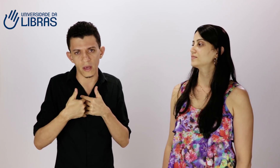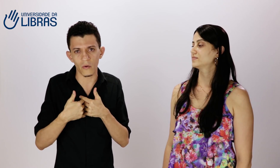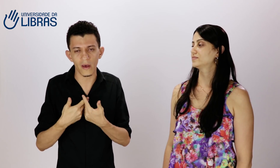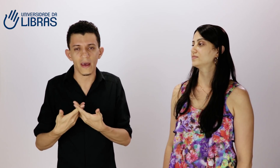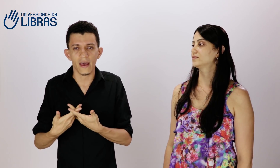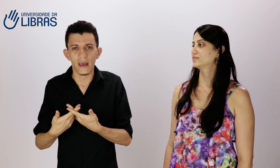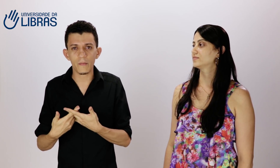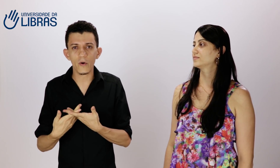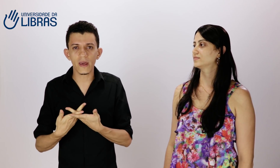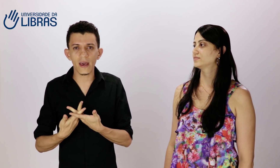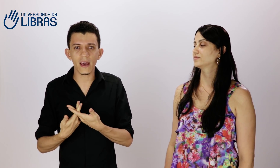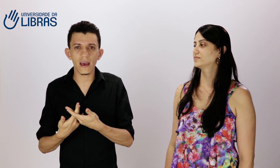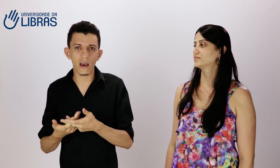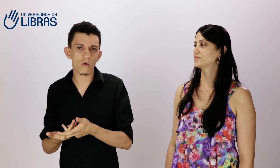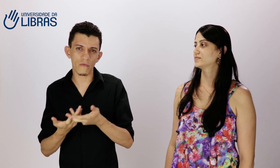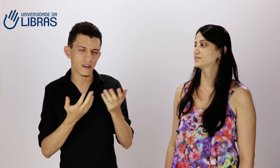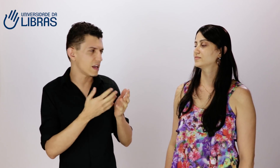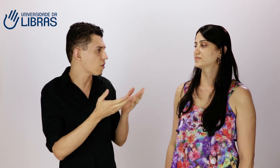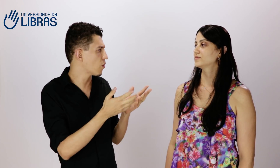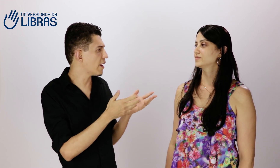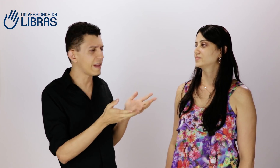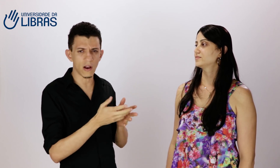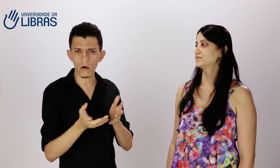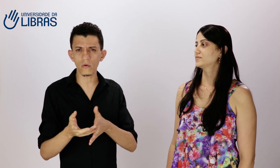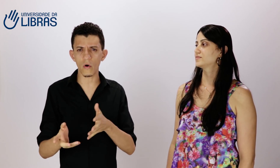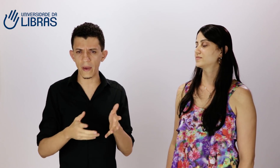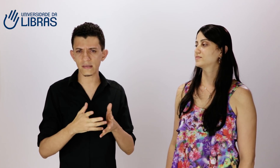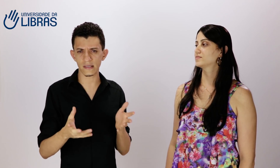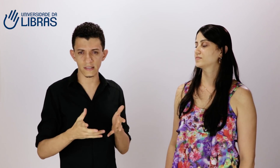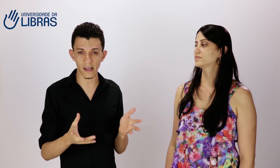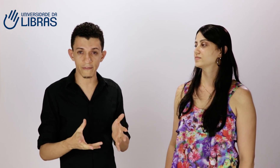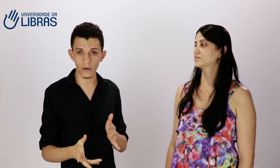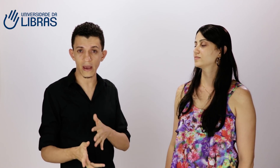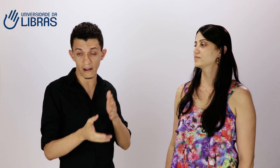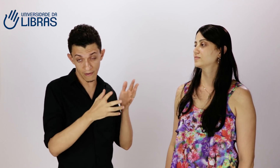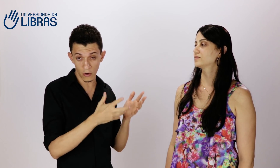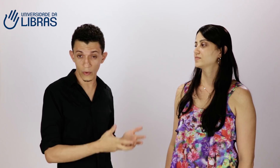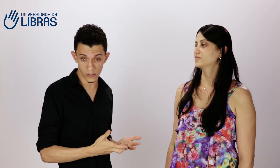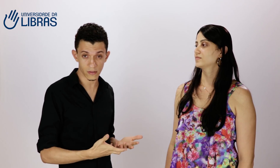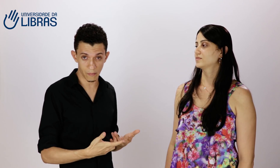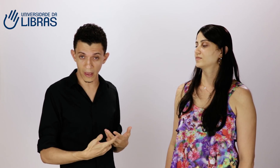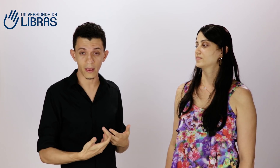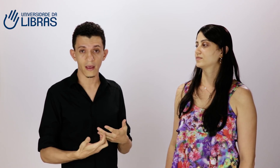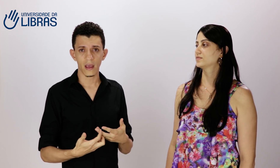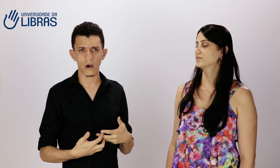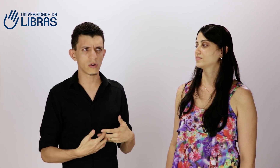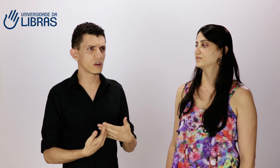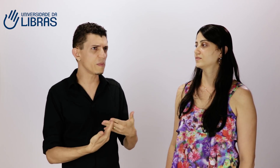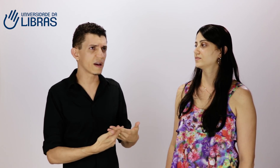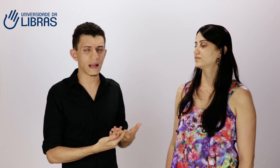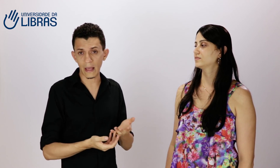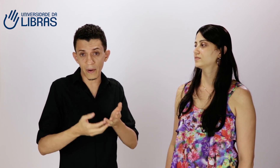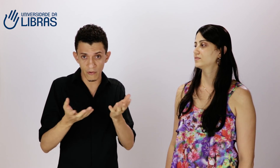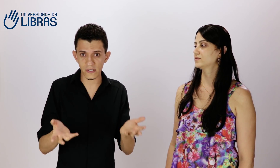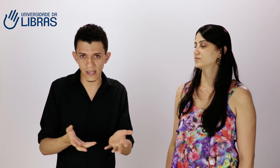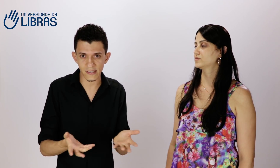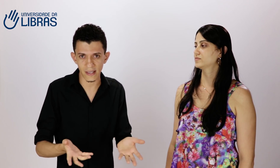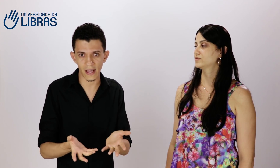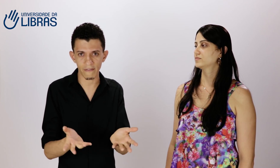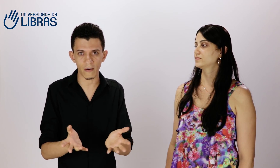comigo, e porque eu conversei com a Luana, logo no começo desse desafio, e ela falou isso também, se eu não me engano, até para vocês aqui ela falou